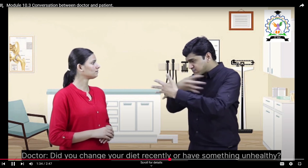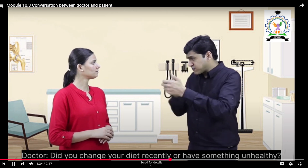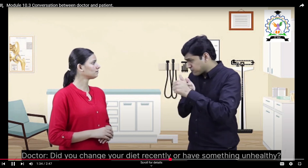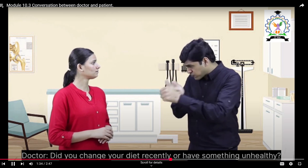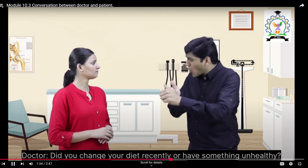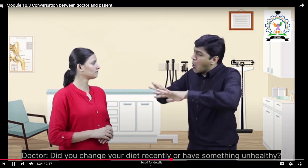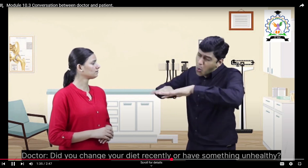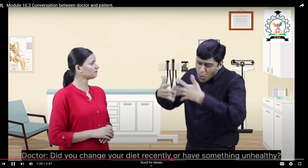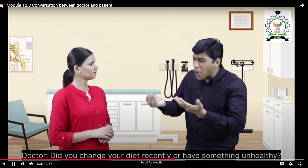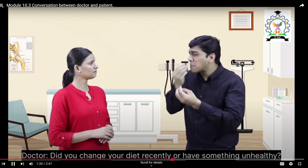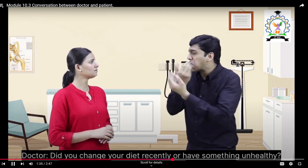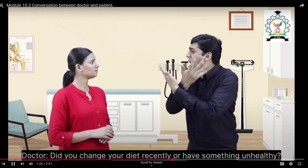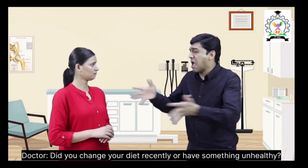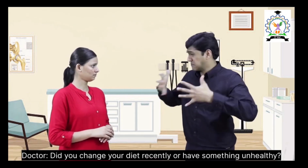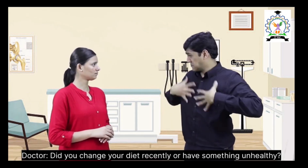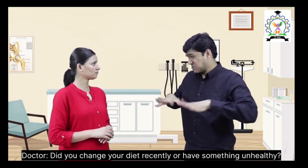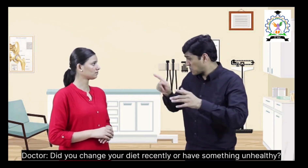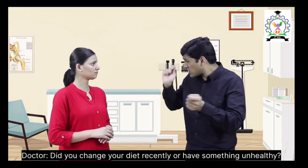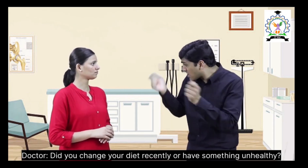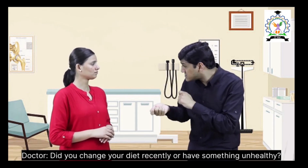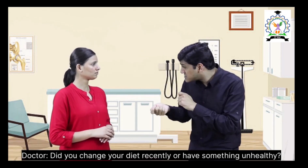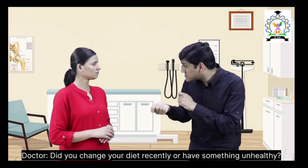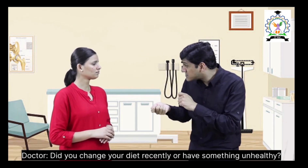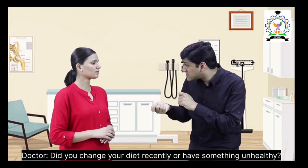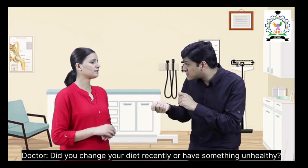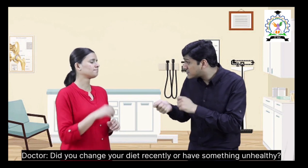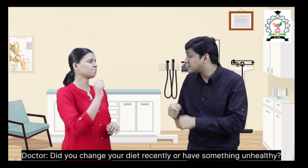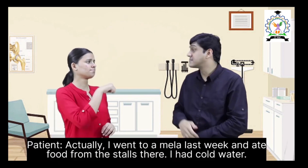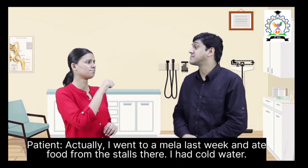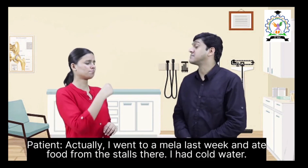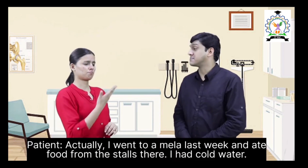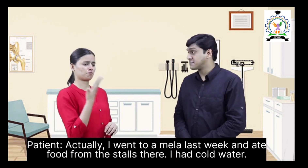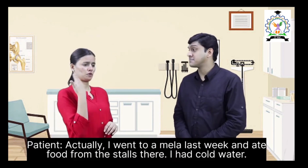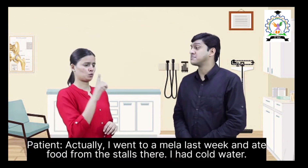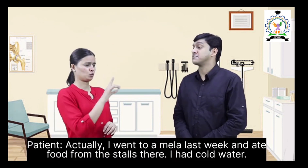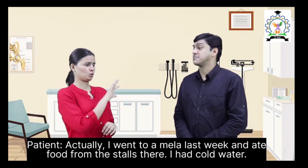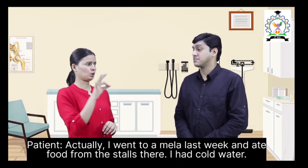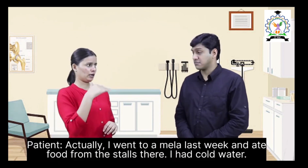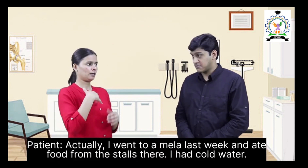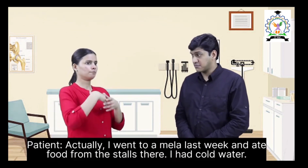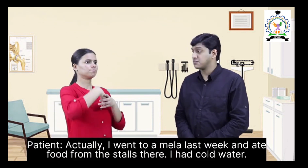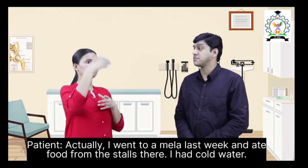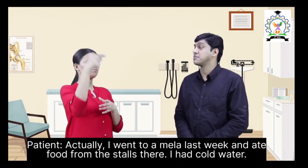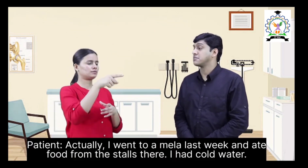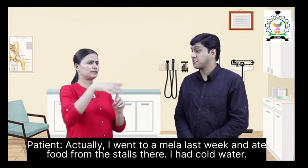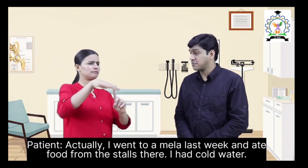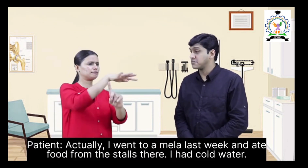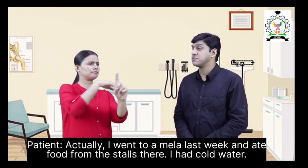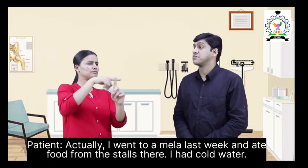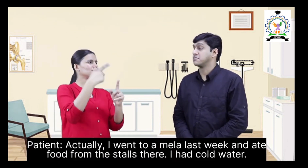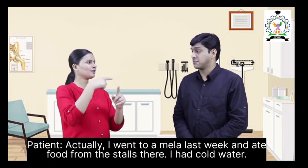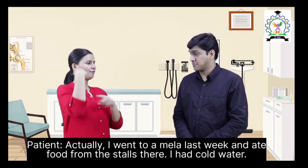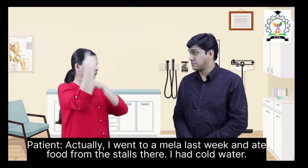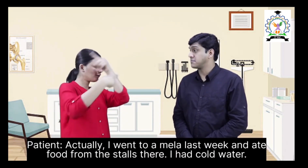क्या आप अभी कुछ खाने में ऊटपटांग खाती हैं या फिर कुछ ऐसा जो नहीं खाना चाहिए? जी